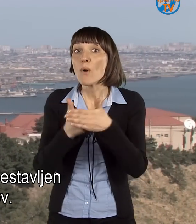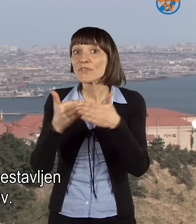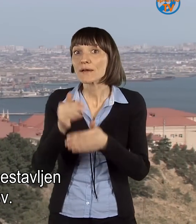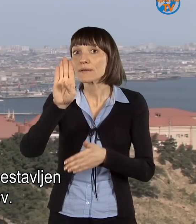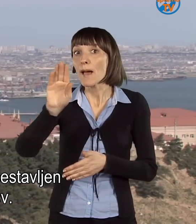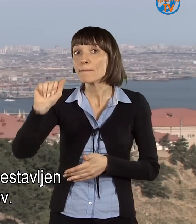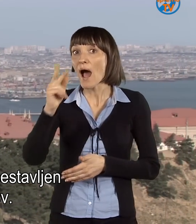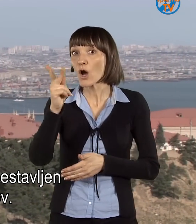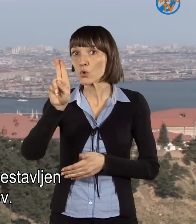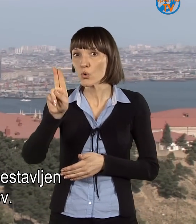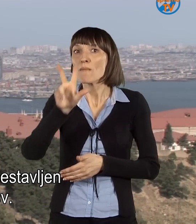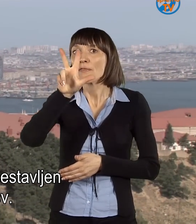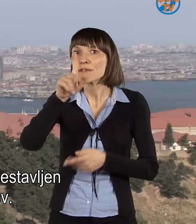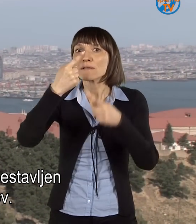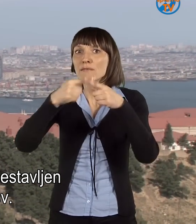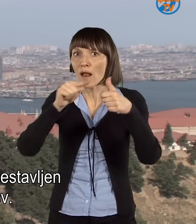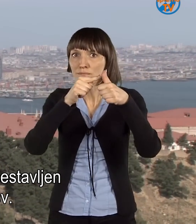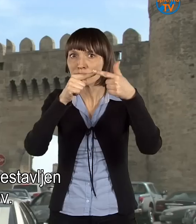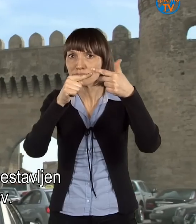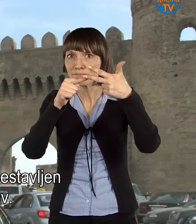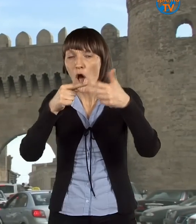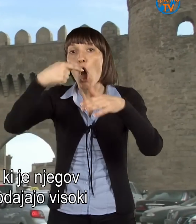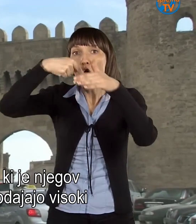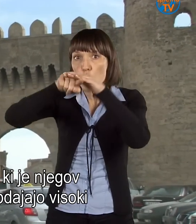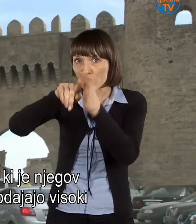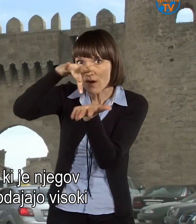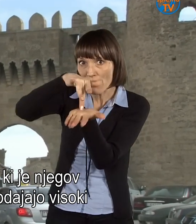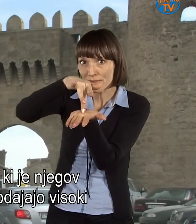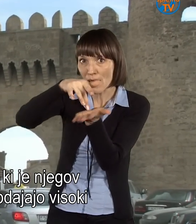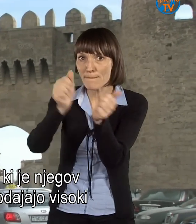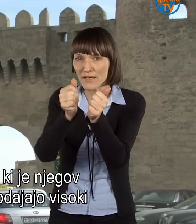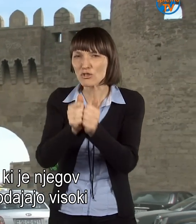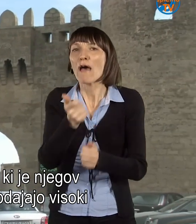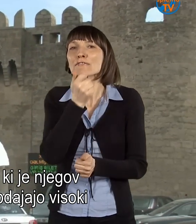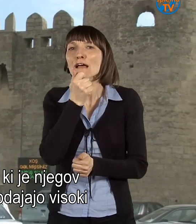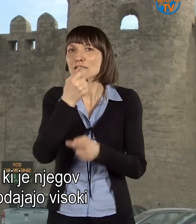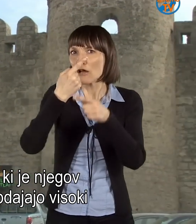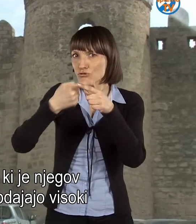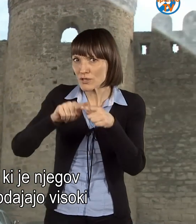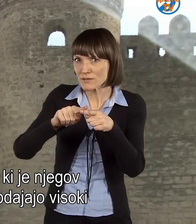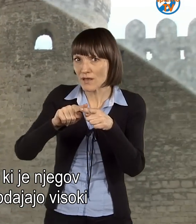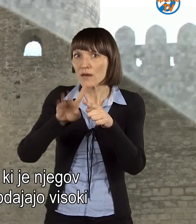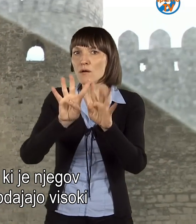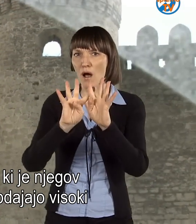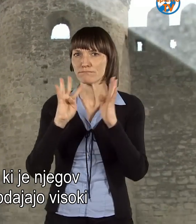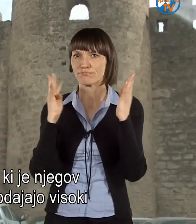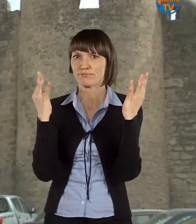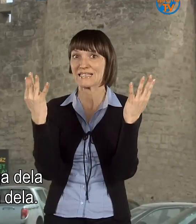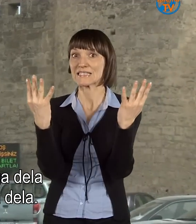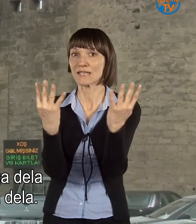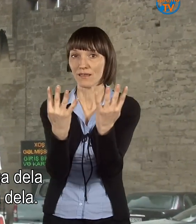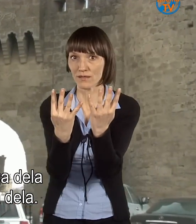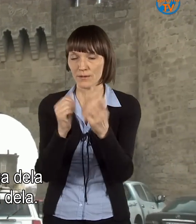Moderni Baku je sestavljen iz 3 delov. Iz notranjega mesta, ki je njegov najstarejši del in ga obdajajo